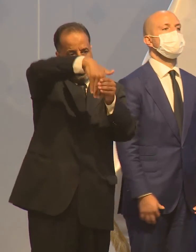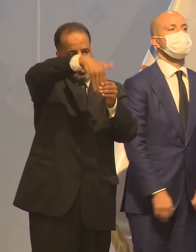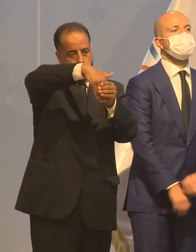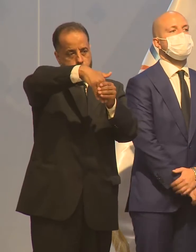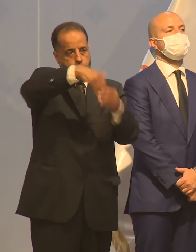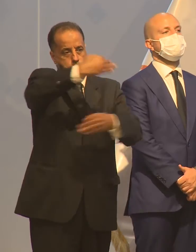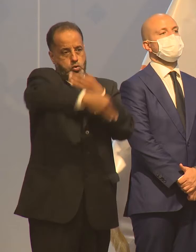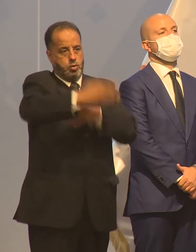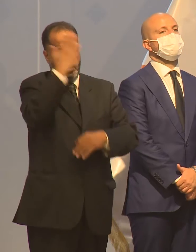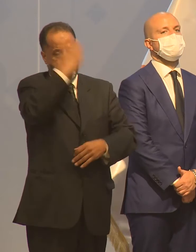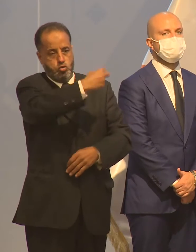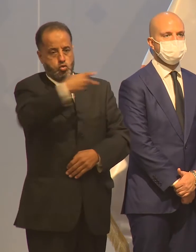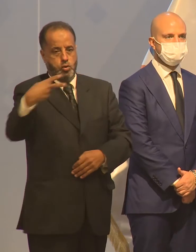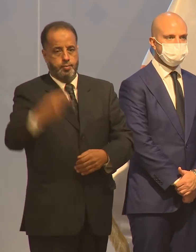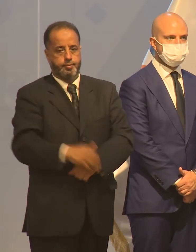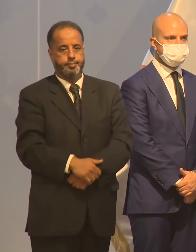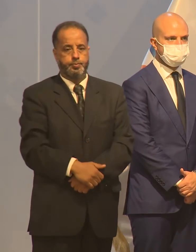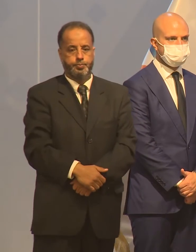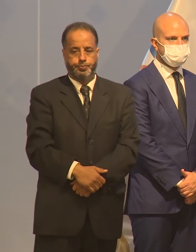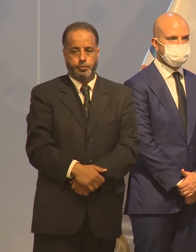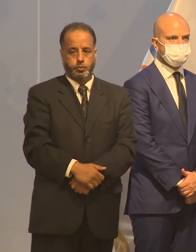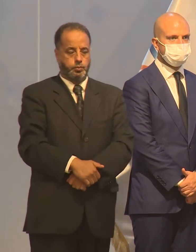المنتظرة؟ وشكرا.